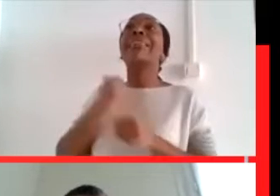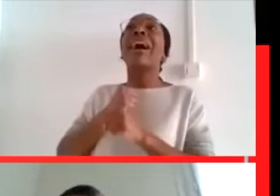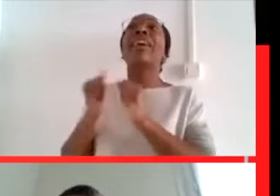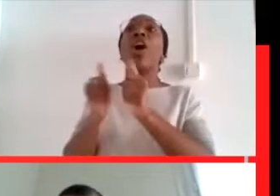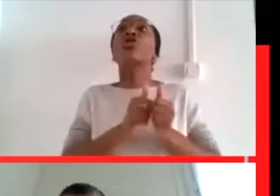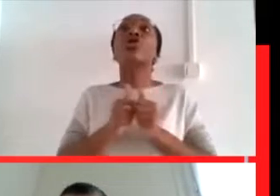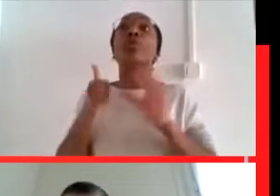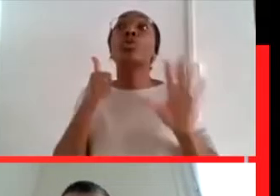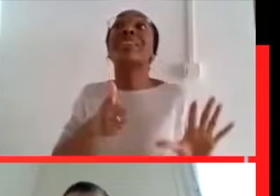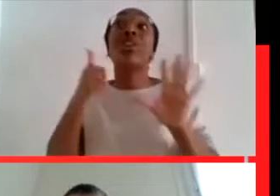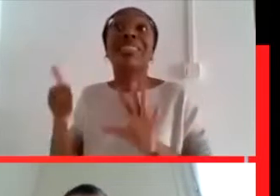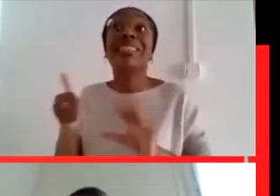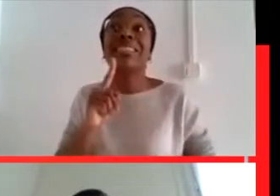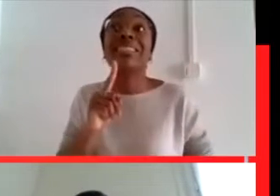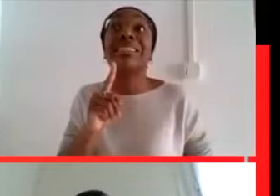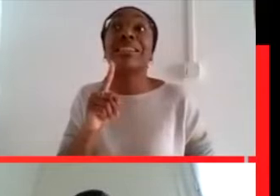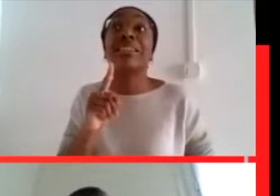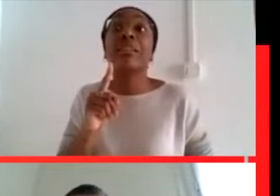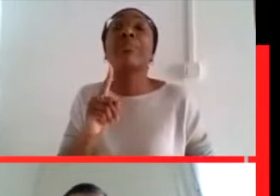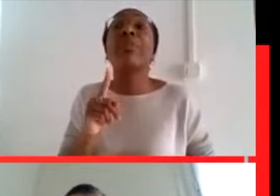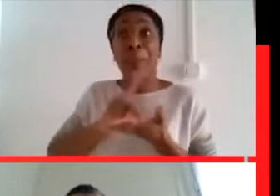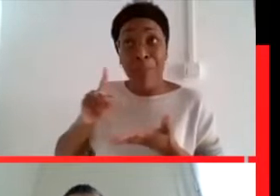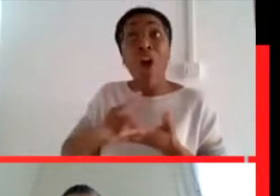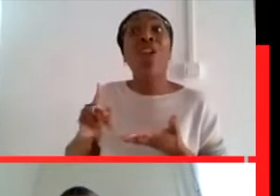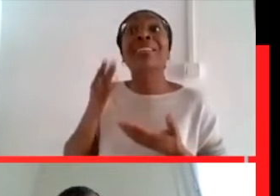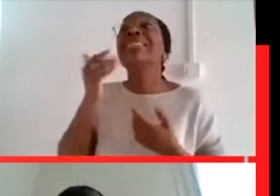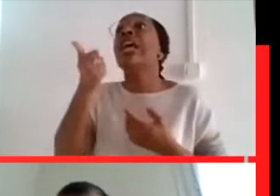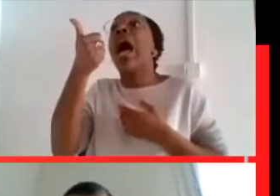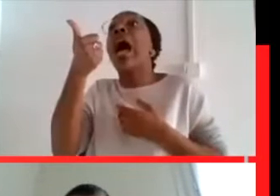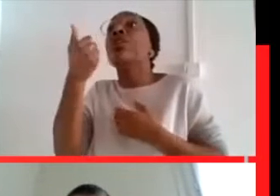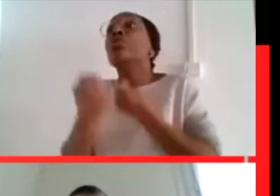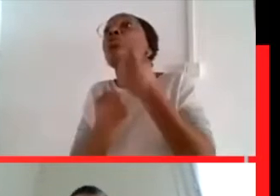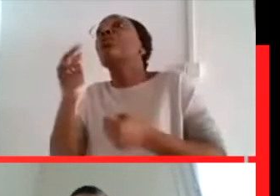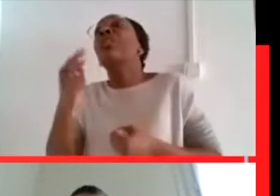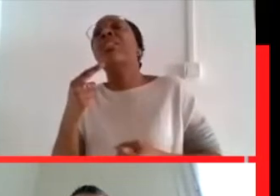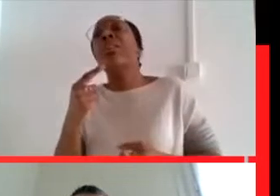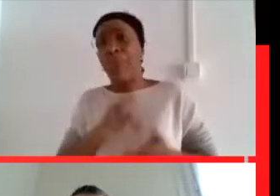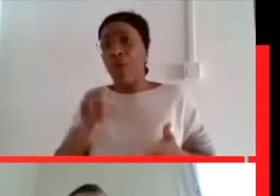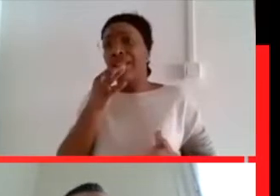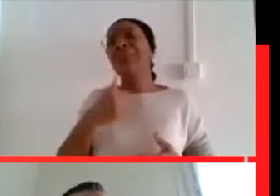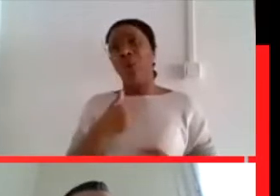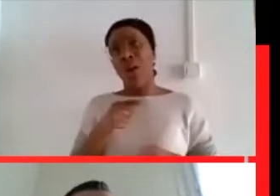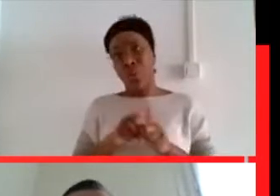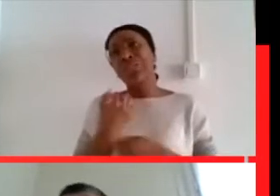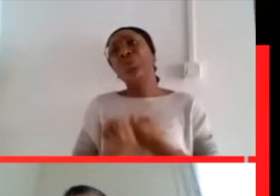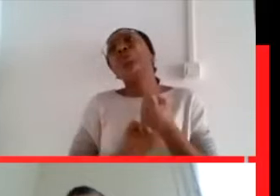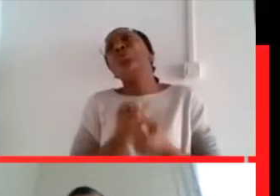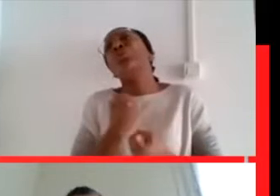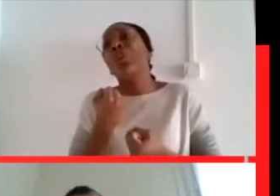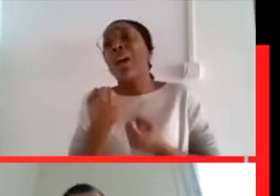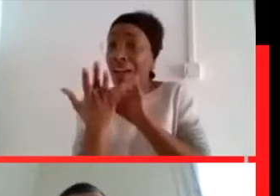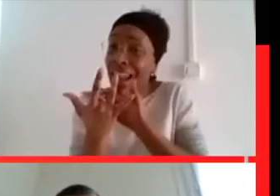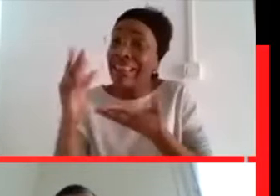je suis faible avec celui qui est faible ». C'est-à-dire, il avait une souffrance dans son cœur de dire « faut que je le fortifie ». Alors, là, des fois, il écrivait des